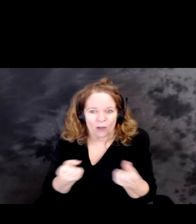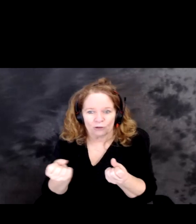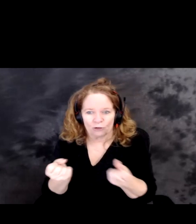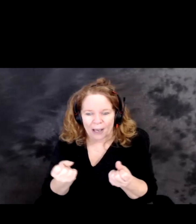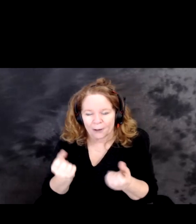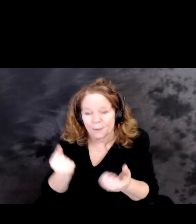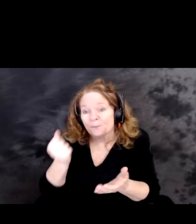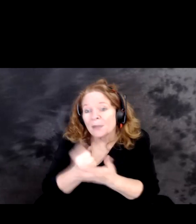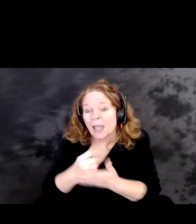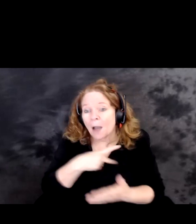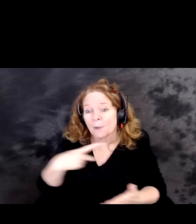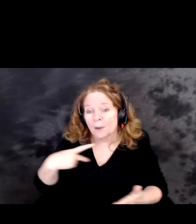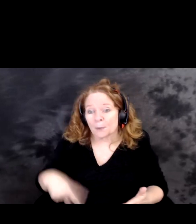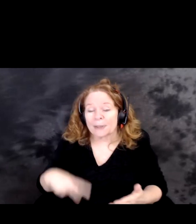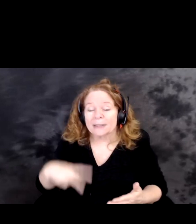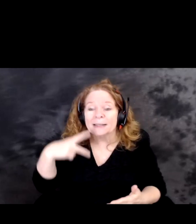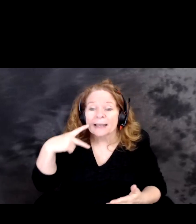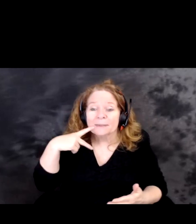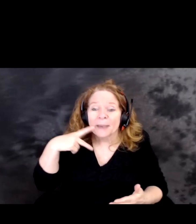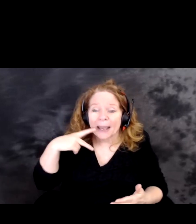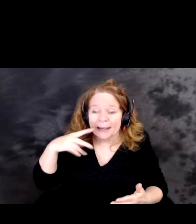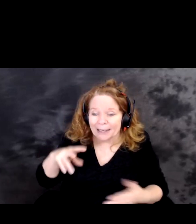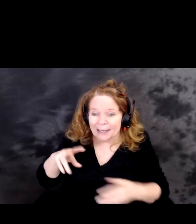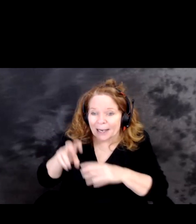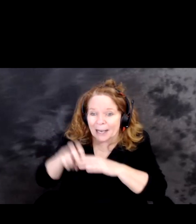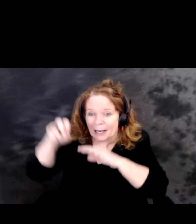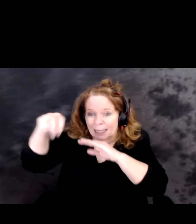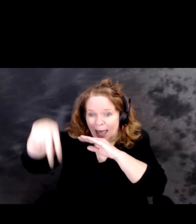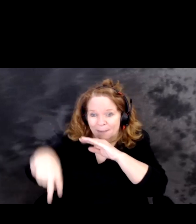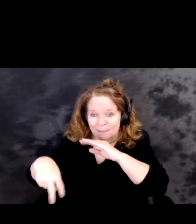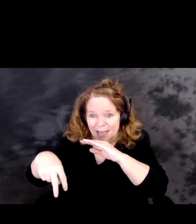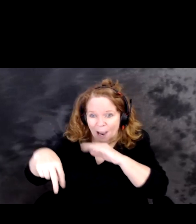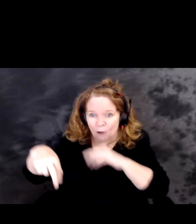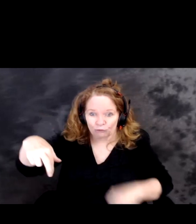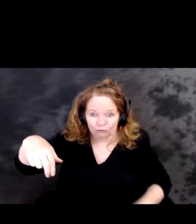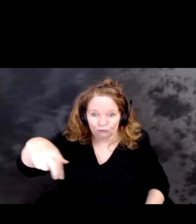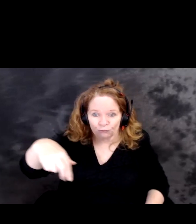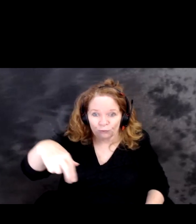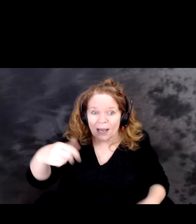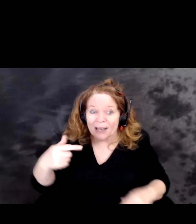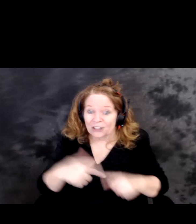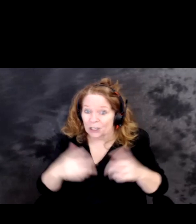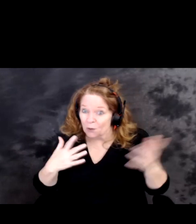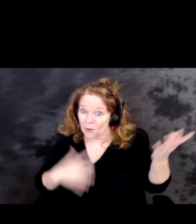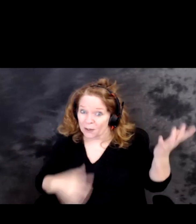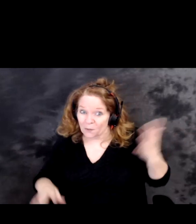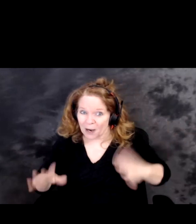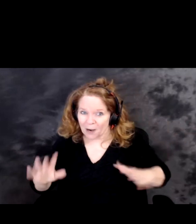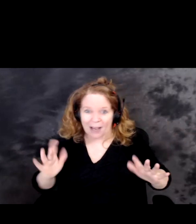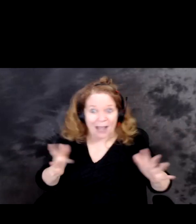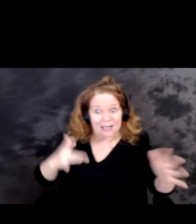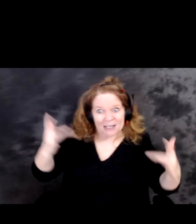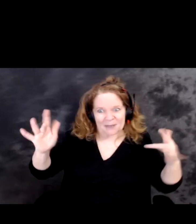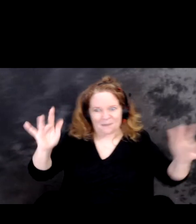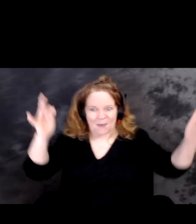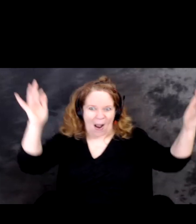y ayudó a la princesa Peggy a bajar. Llevaba zapatos rosados,